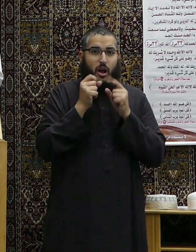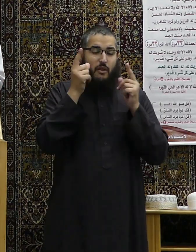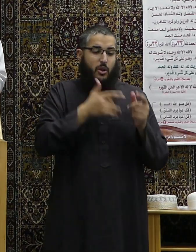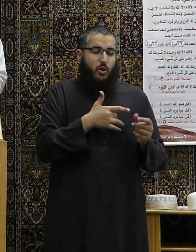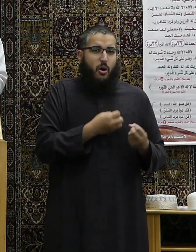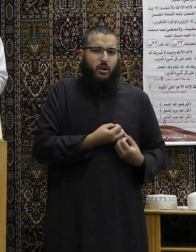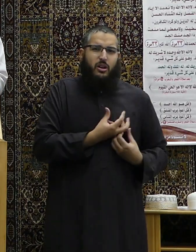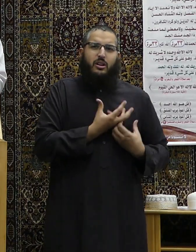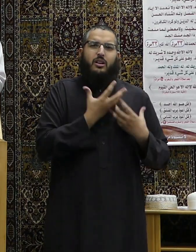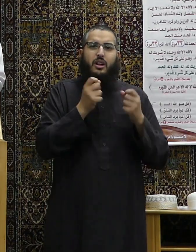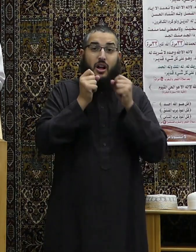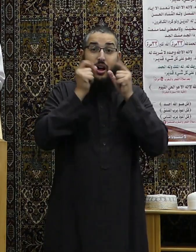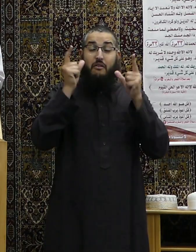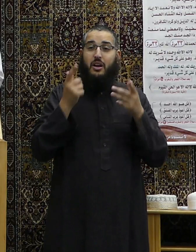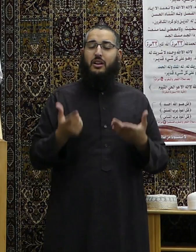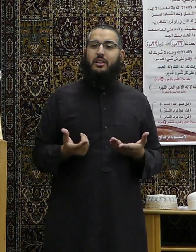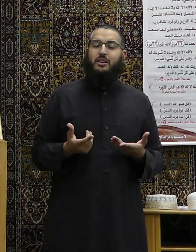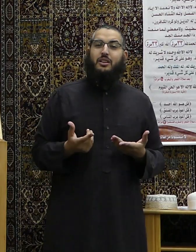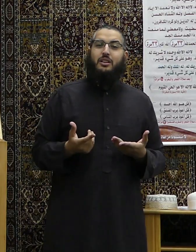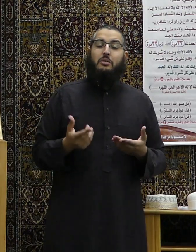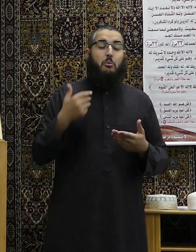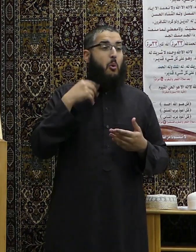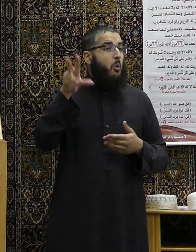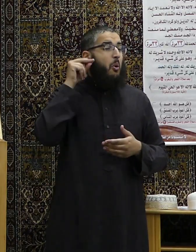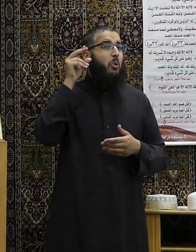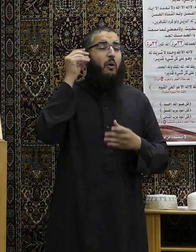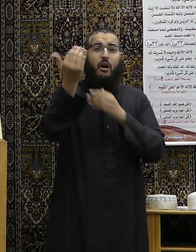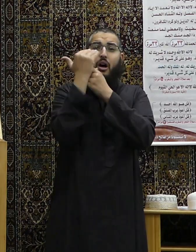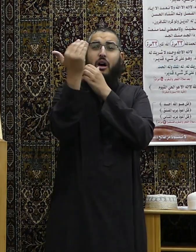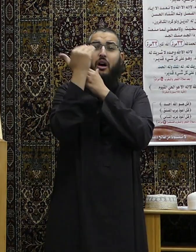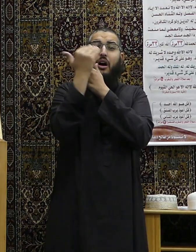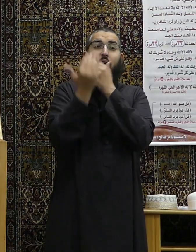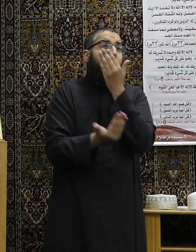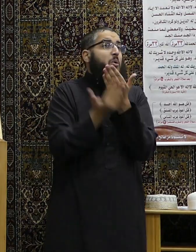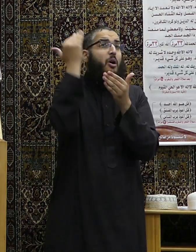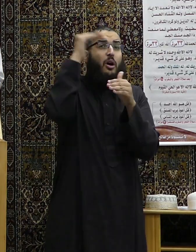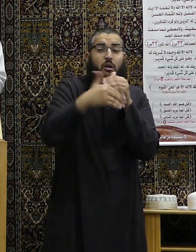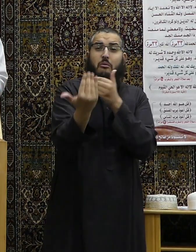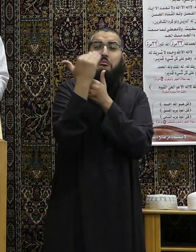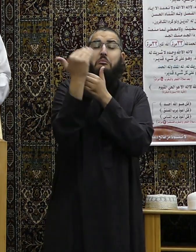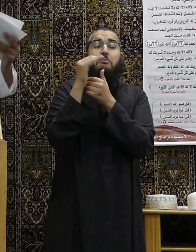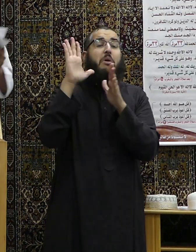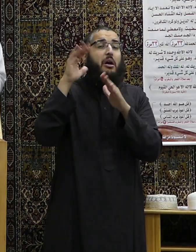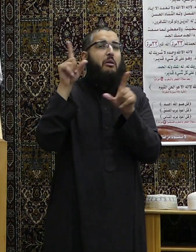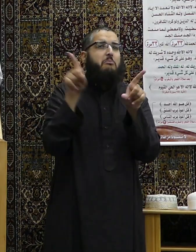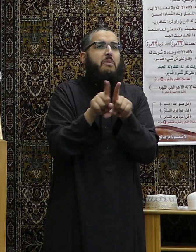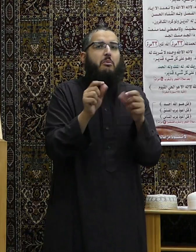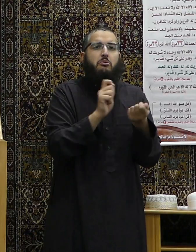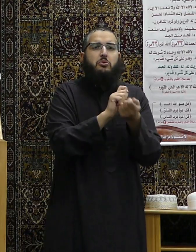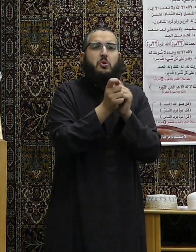nos cœurs qui entendent des rappels de jour comme de nuit. Mais malheureusement, un grand nombre d'entre nous, on reste les